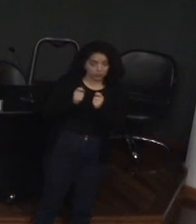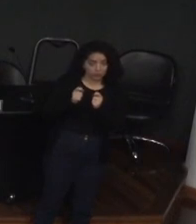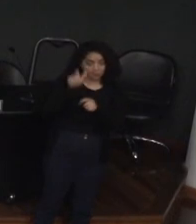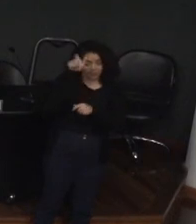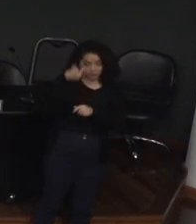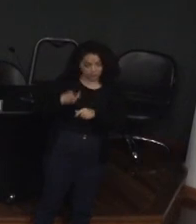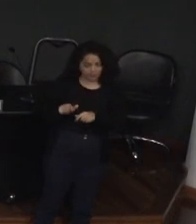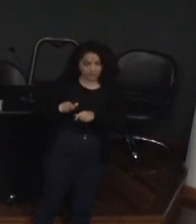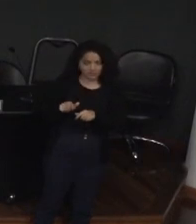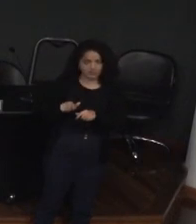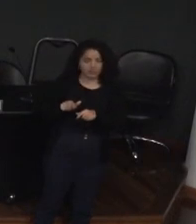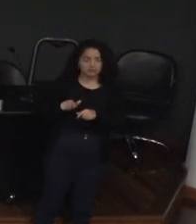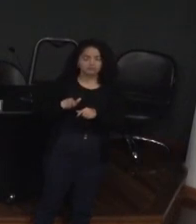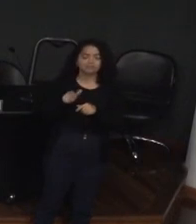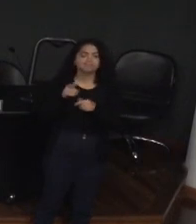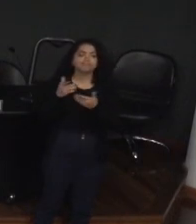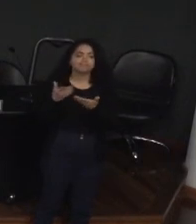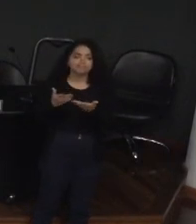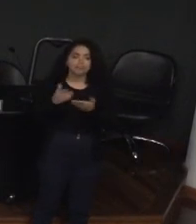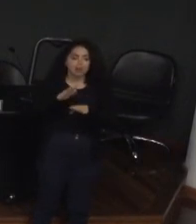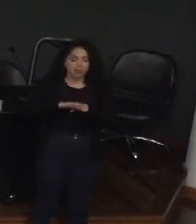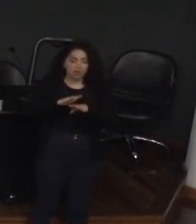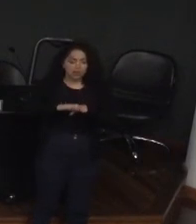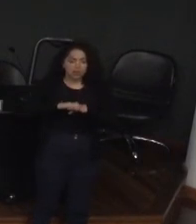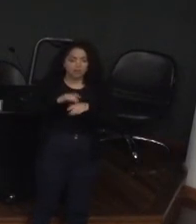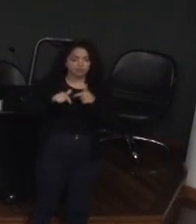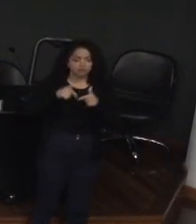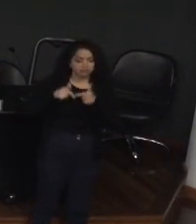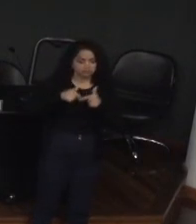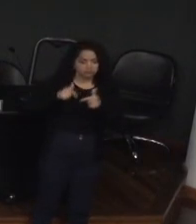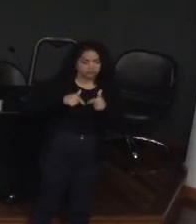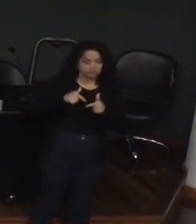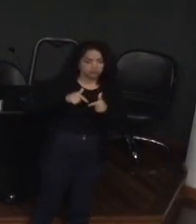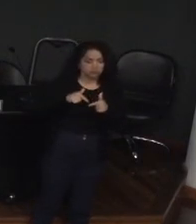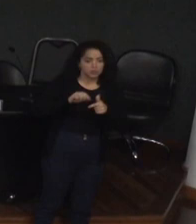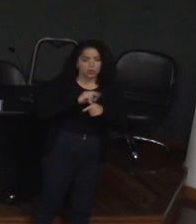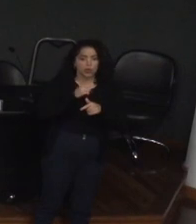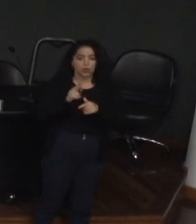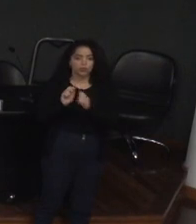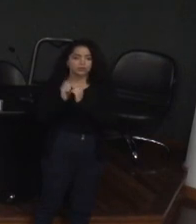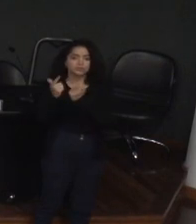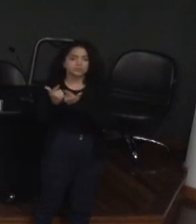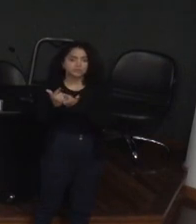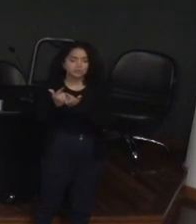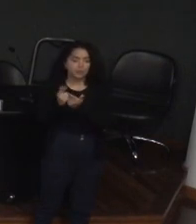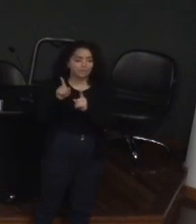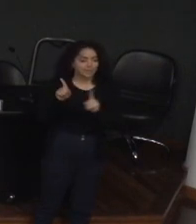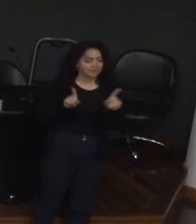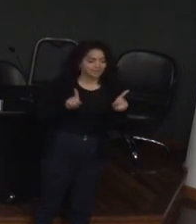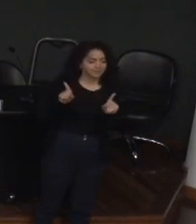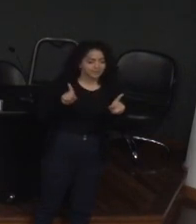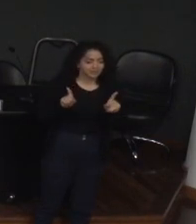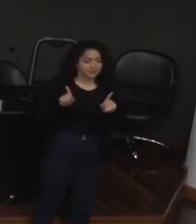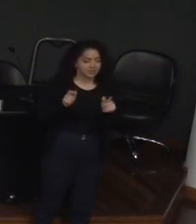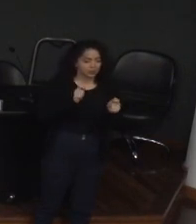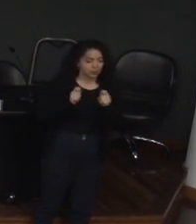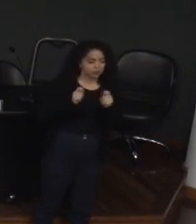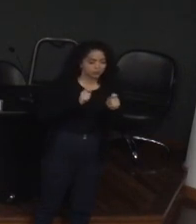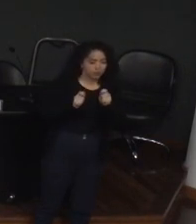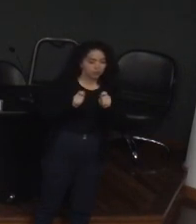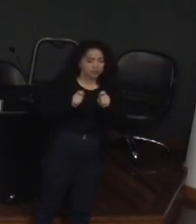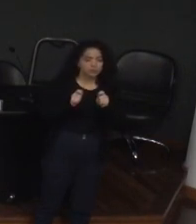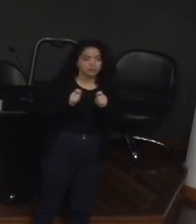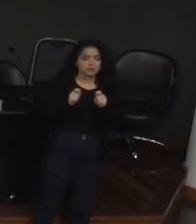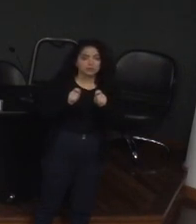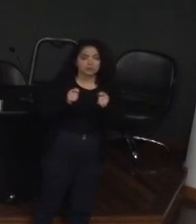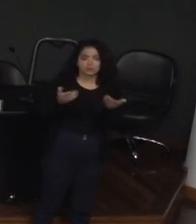Né? Essa faz parte da atividade funcional do deputado ou da Assembleia. Então, para a gente definir quem é o controlador, eu preciso responder, por